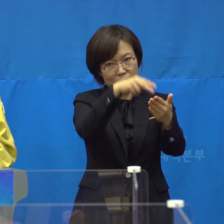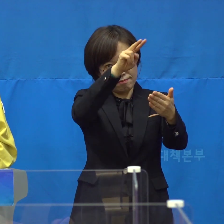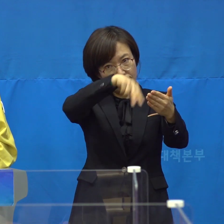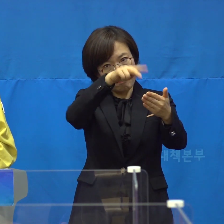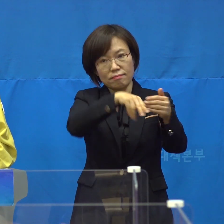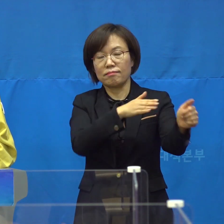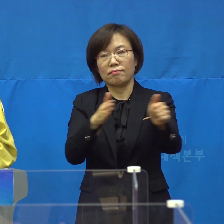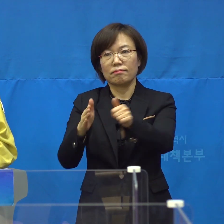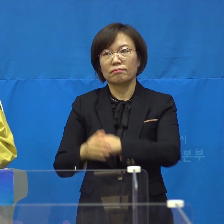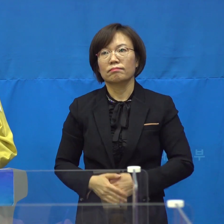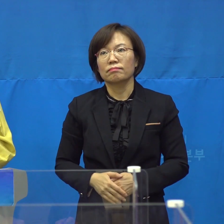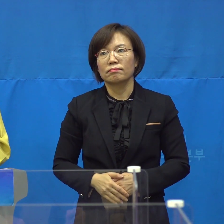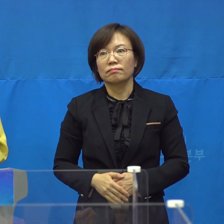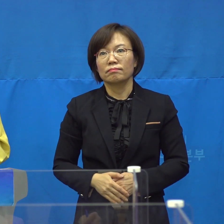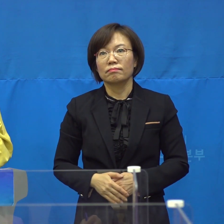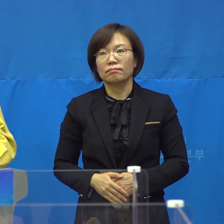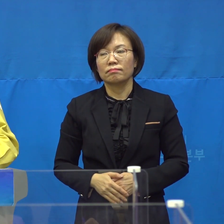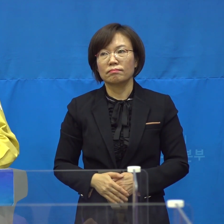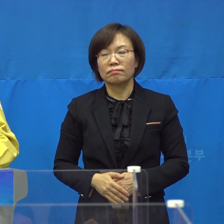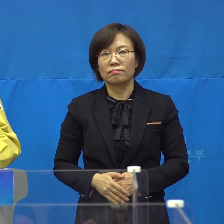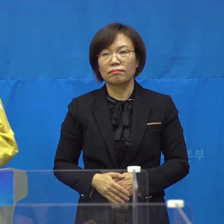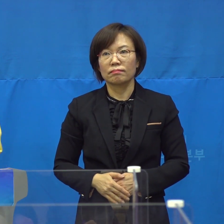자료를 참고해 주시기 바랍니다. 이상입니다.